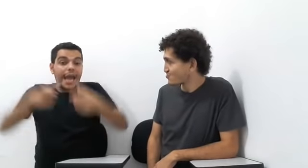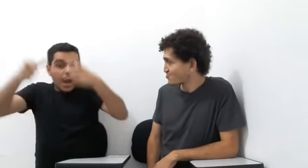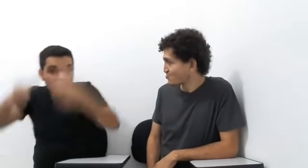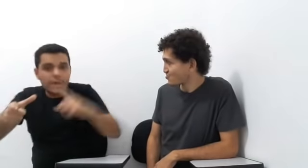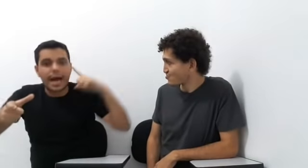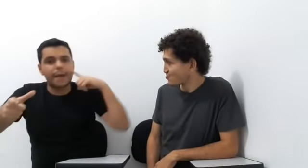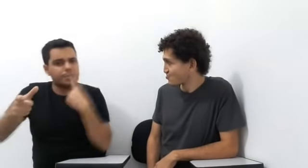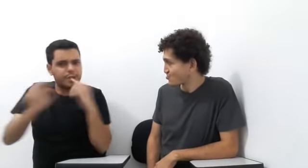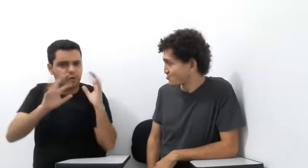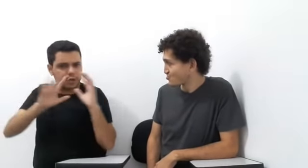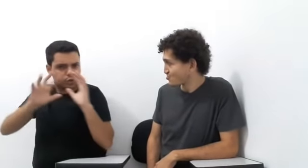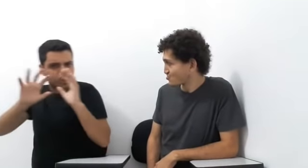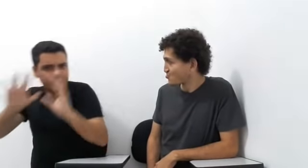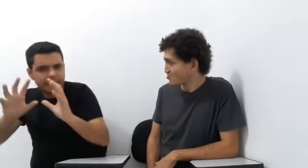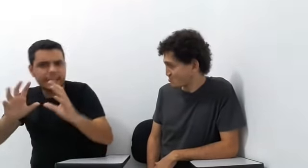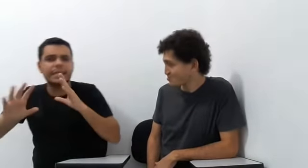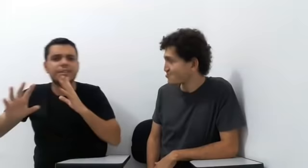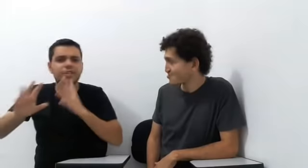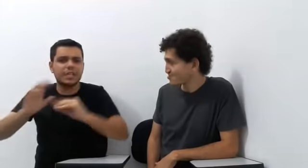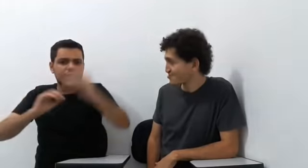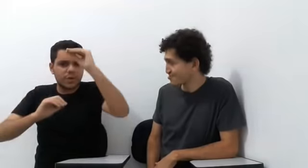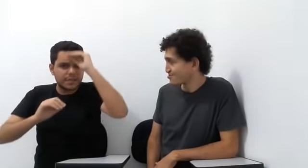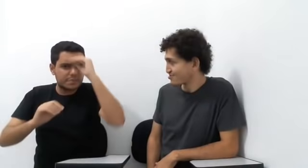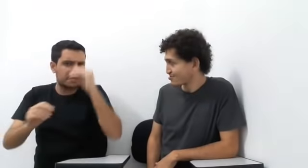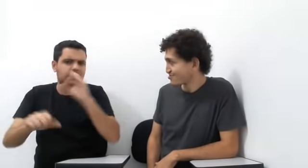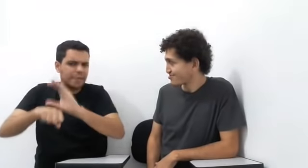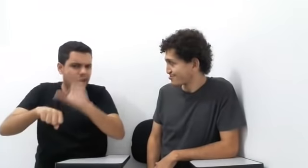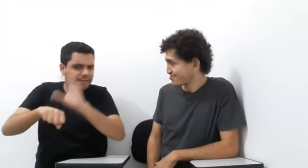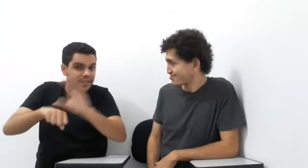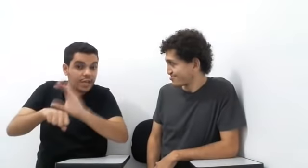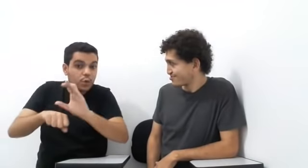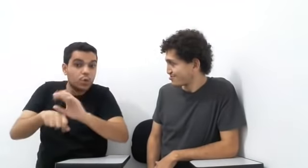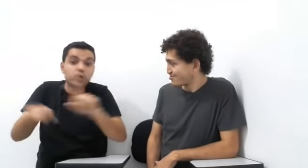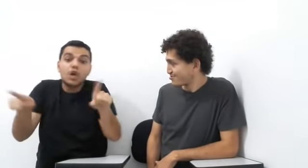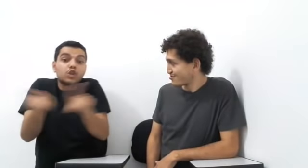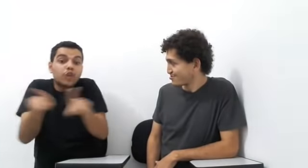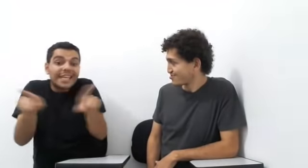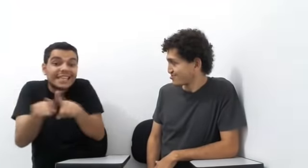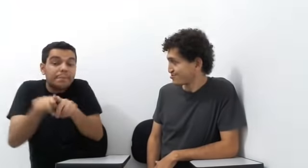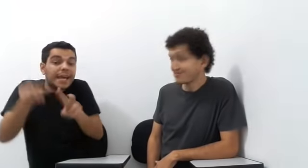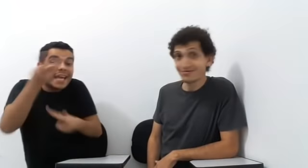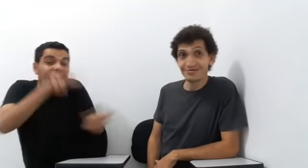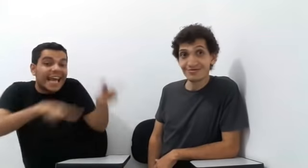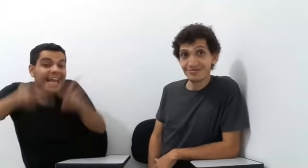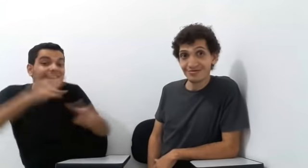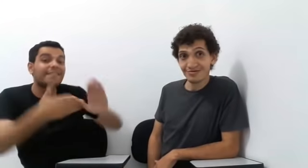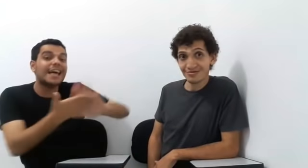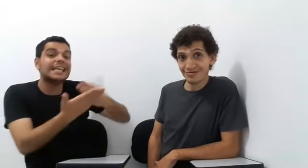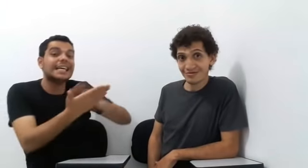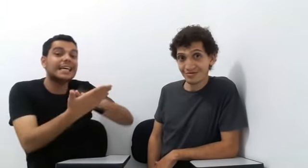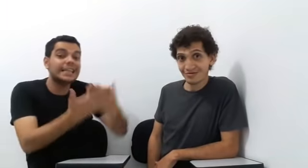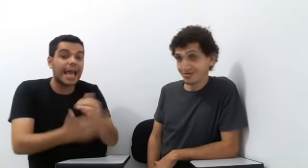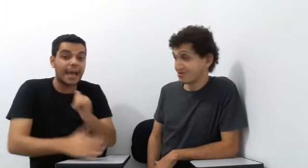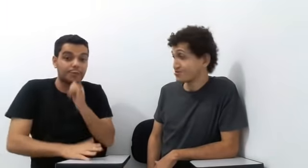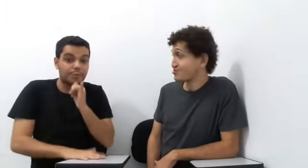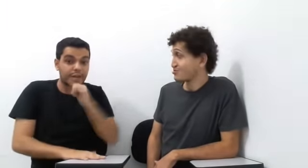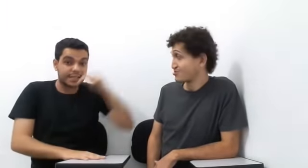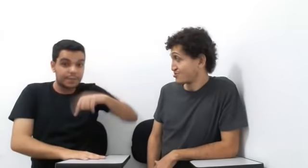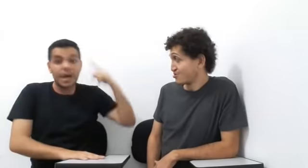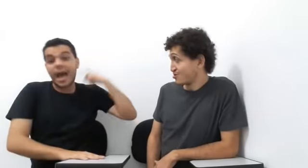um lugar para as pessoas surdas ali adquirirem conhecimento também, fazerem curso, só que também ele avalia intérprete. Por exemplo, aqui